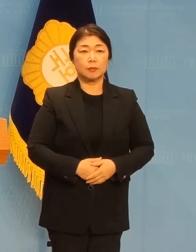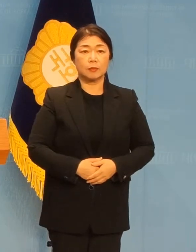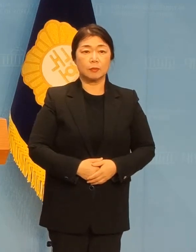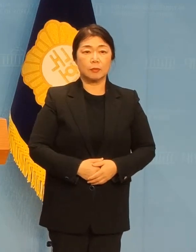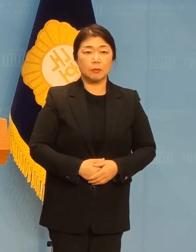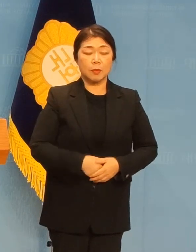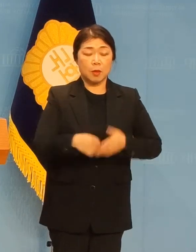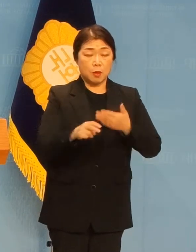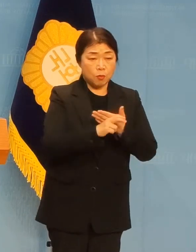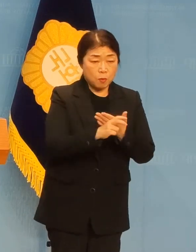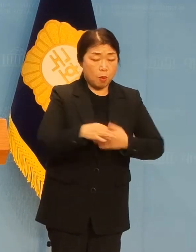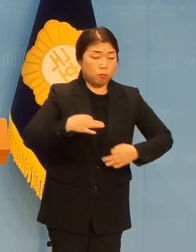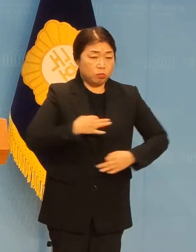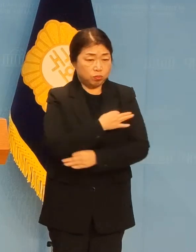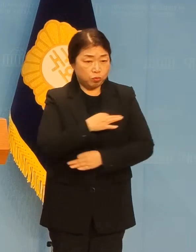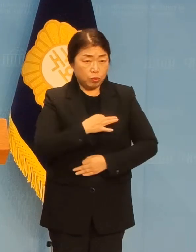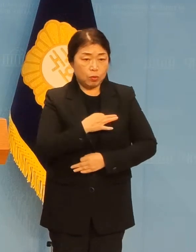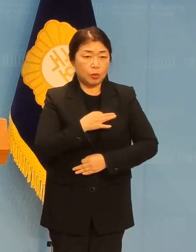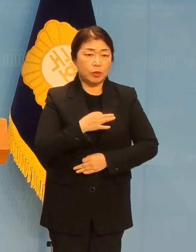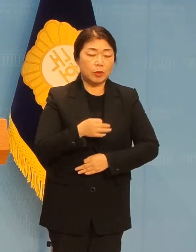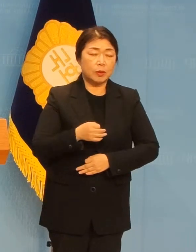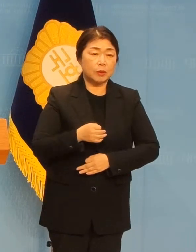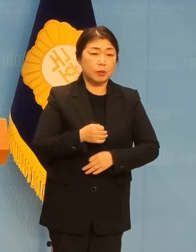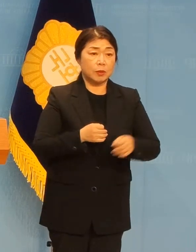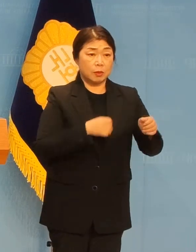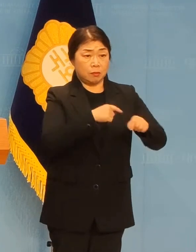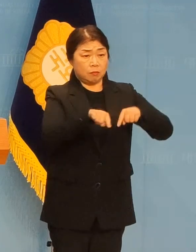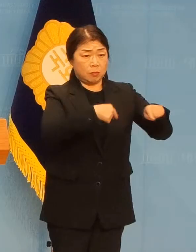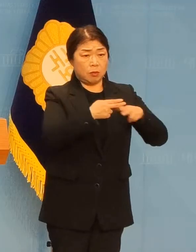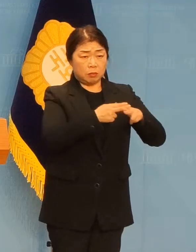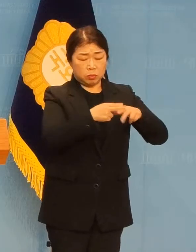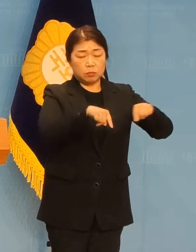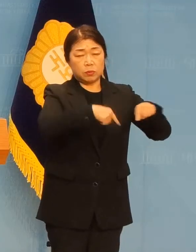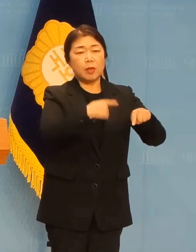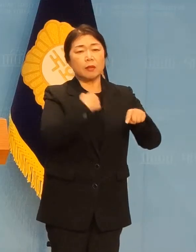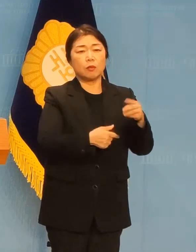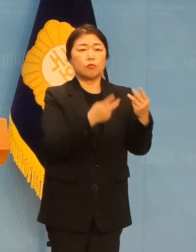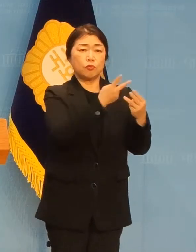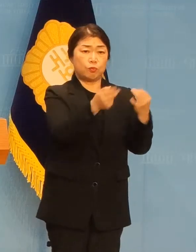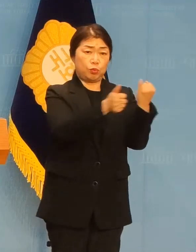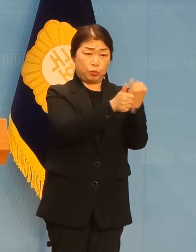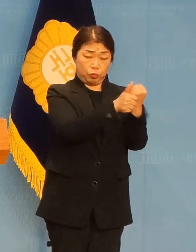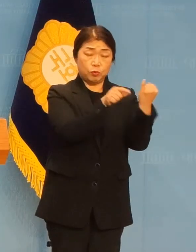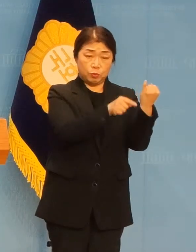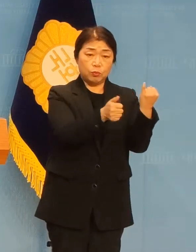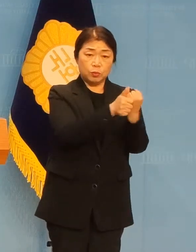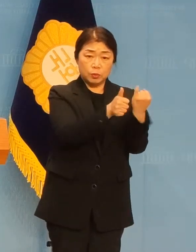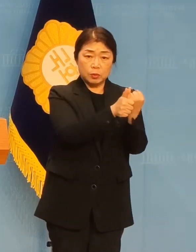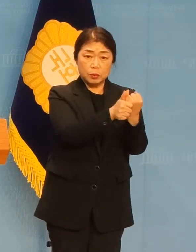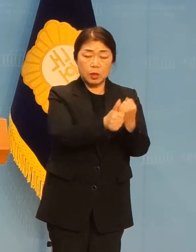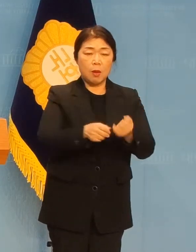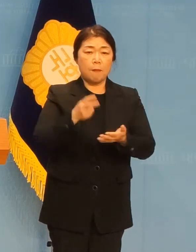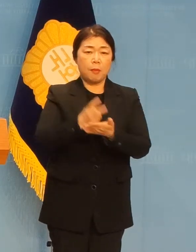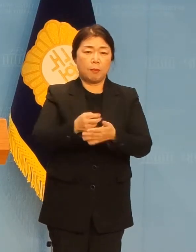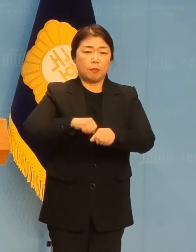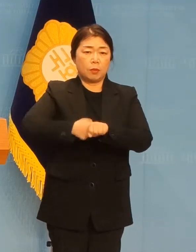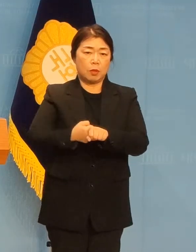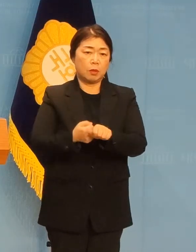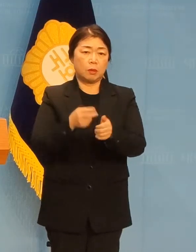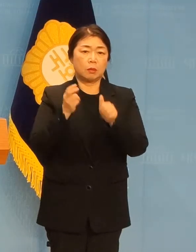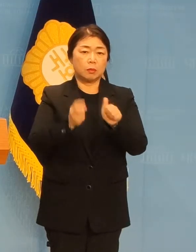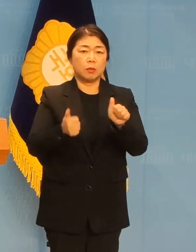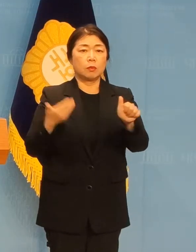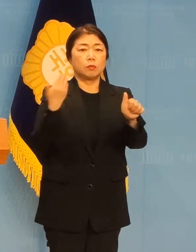불법과 부정으로 민주주의의 근간을 흔든 이들에게 법의 엄정한 심판이 내려지길 바랍니다.